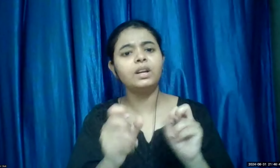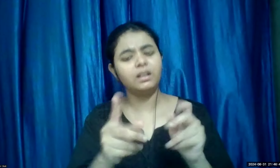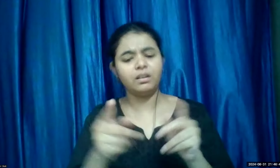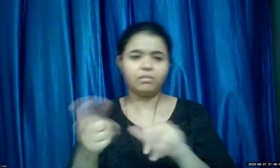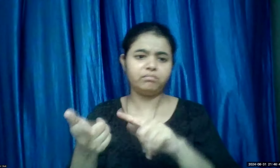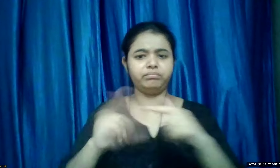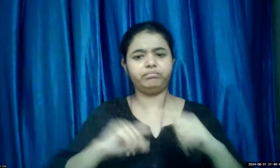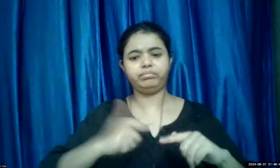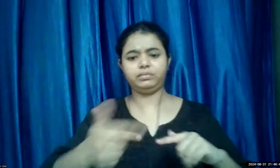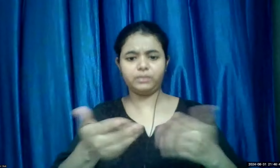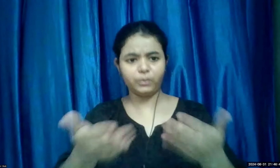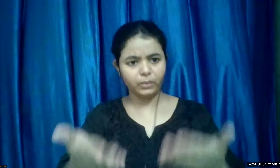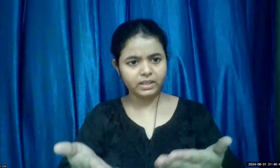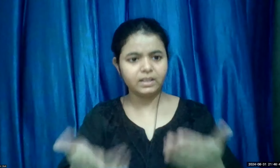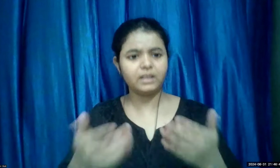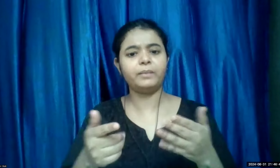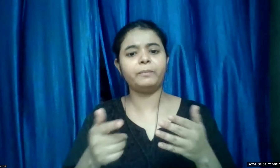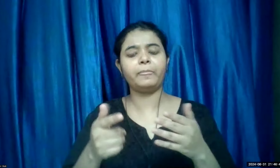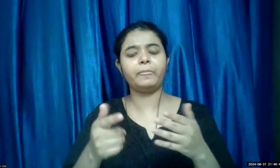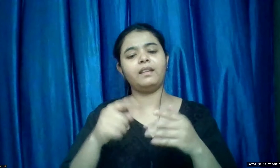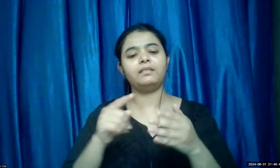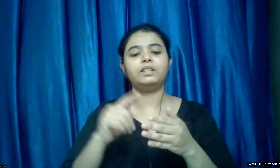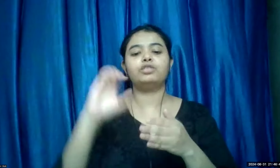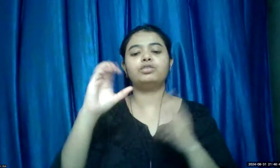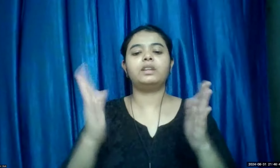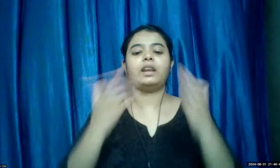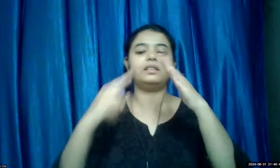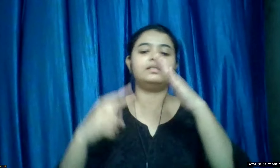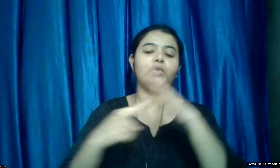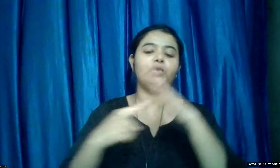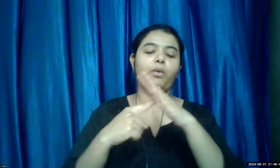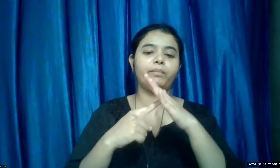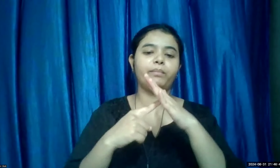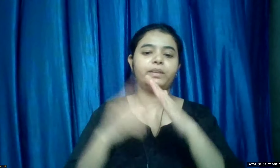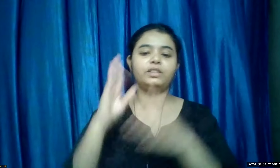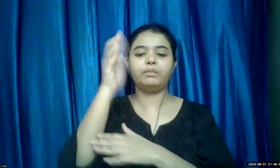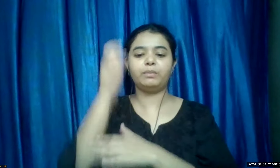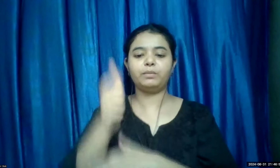हैं। हरे कृष्णा, जगत गुरु श्रील प्रभुपाद की जय।